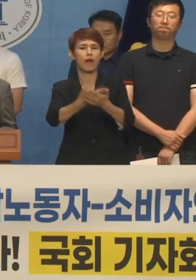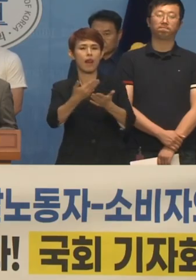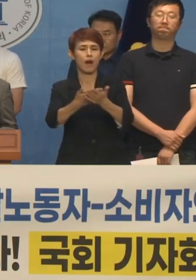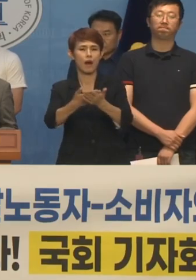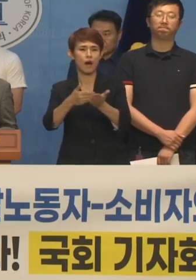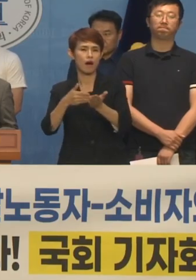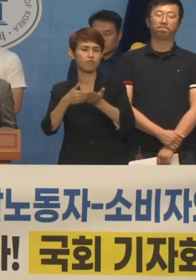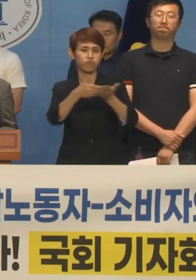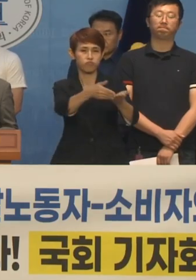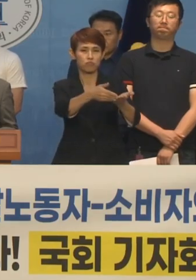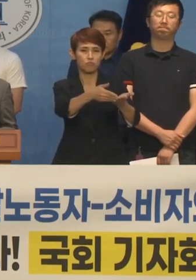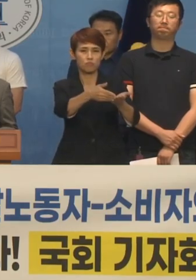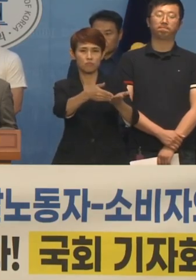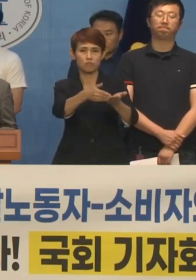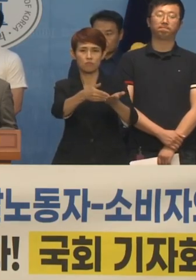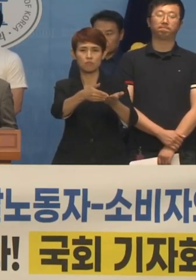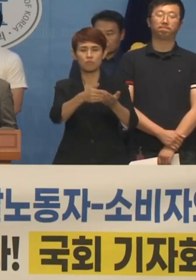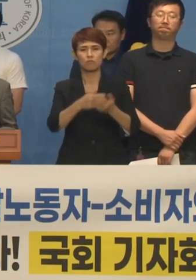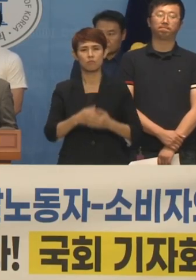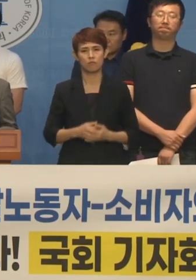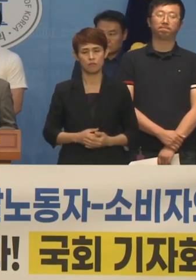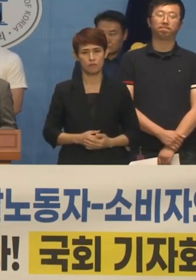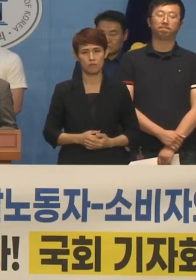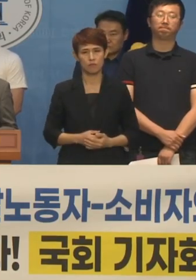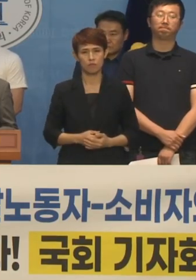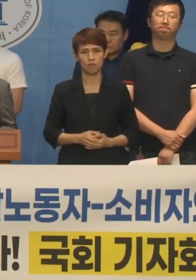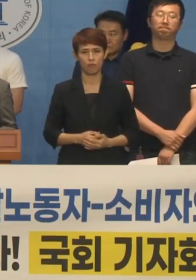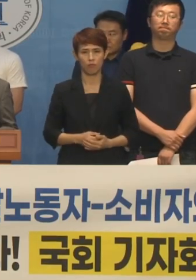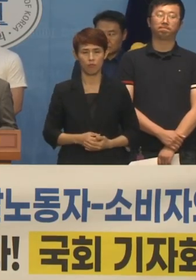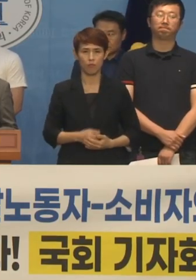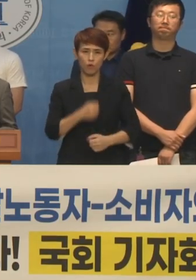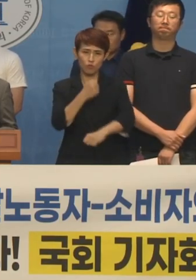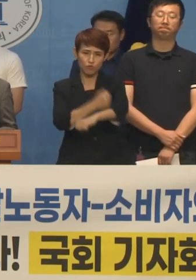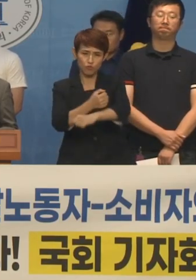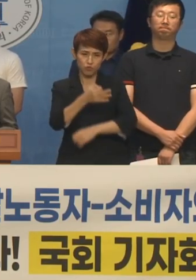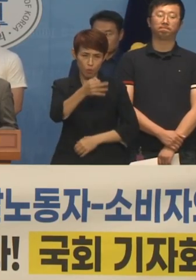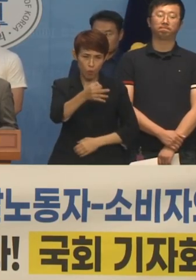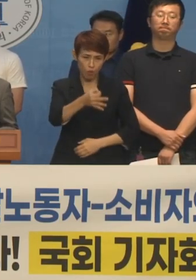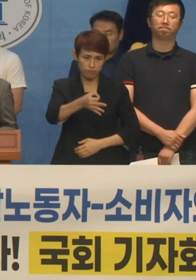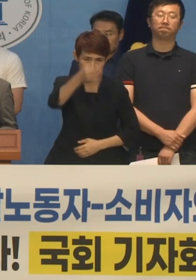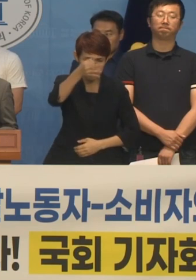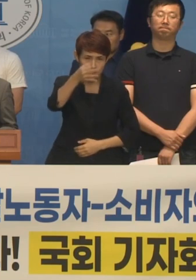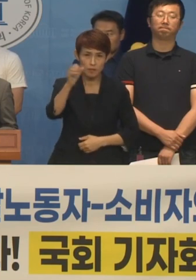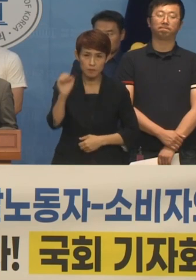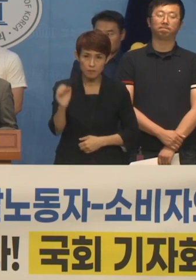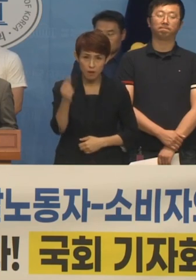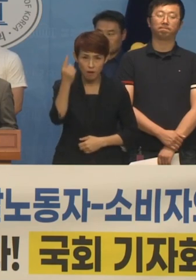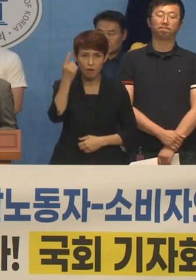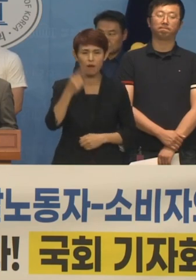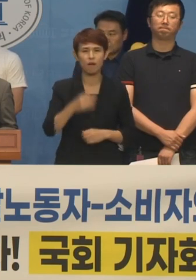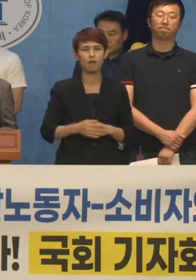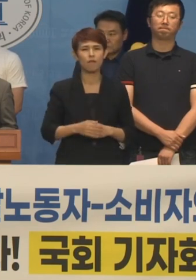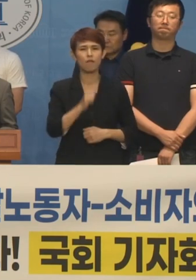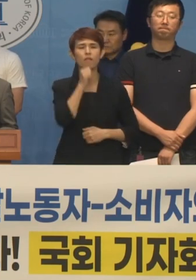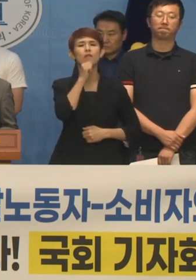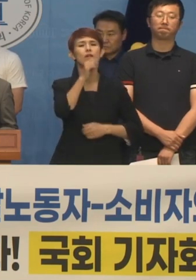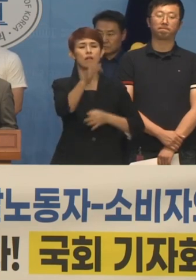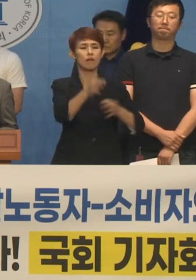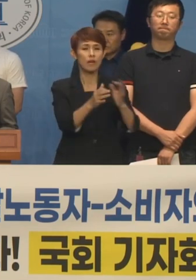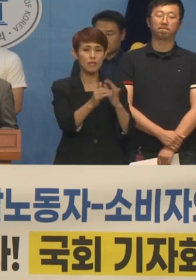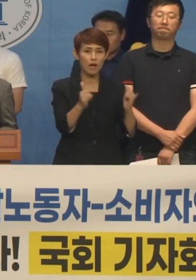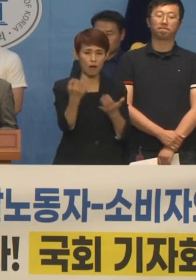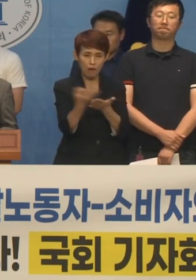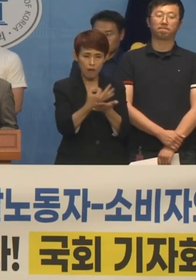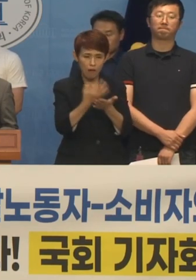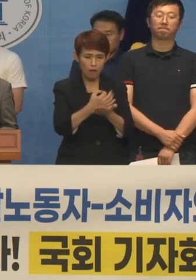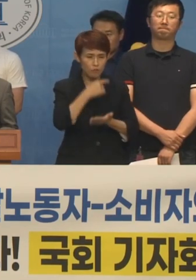배달 플랫폼의 방침이 나왔습니다. 과도한 중개 수수료로 인한 영세 자영업자들의 매출